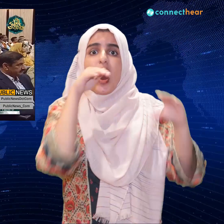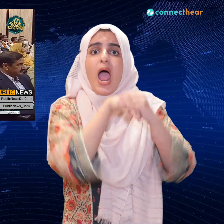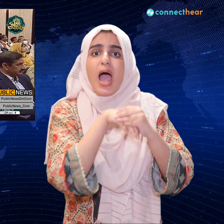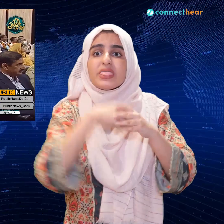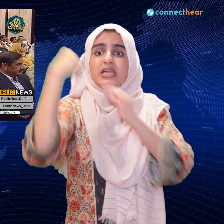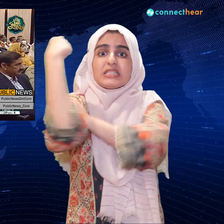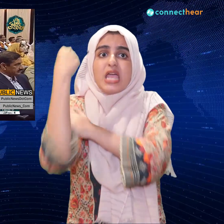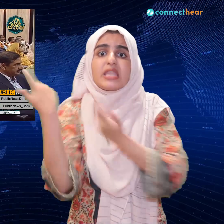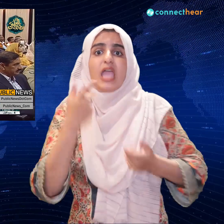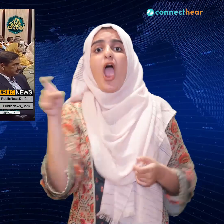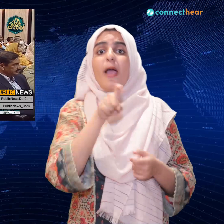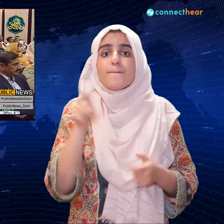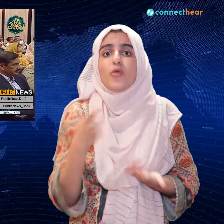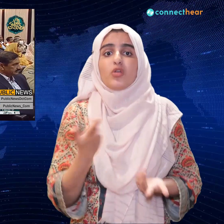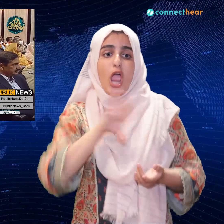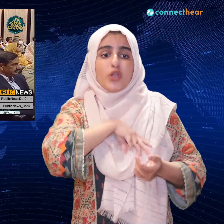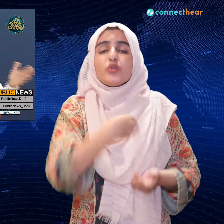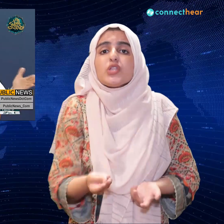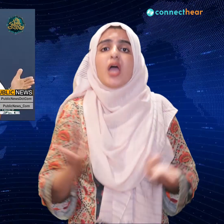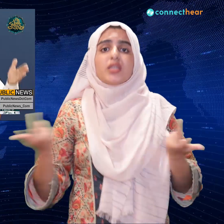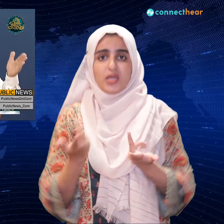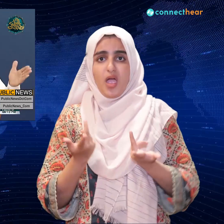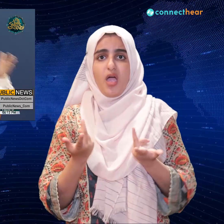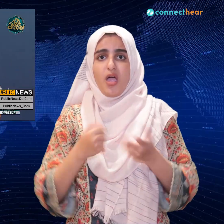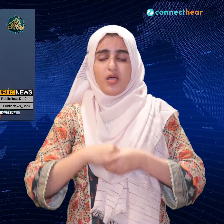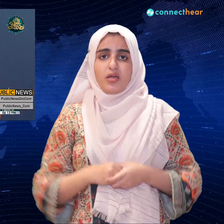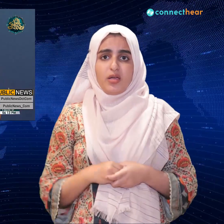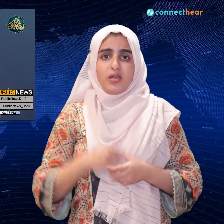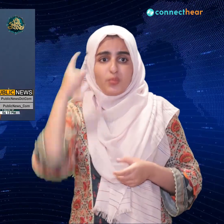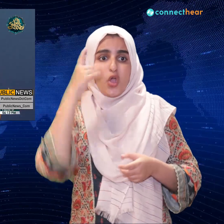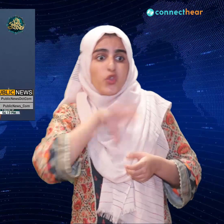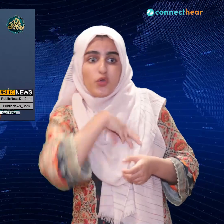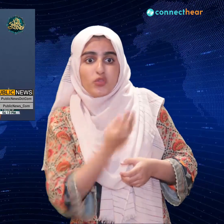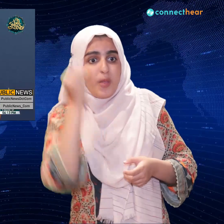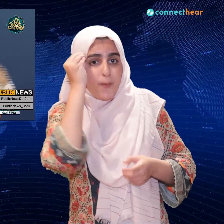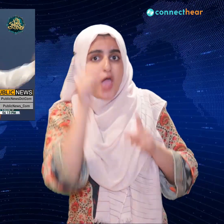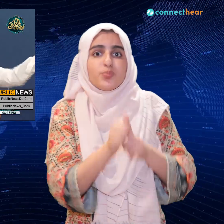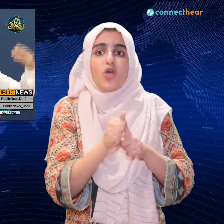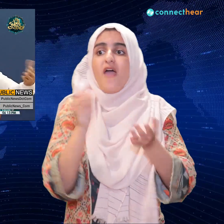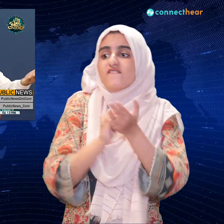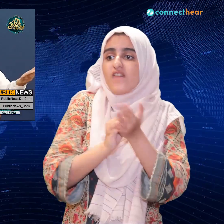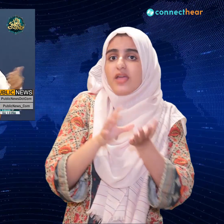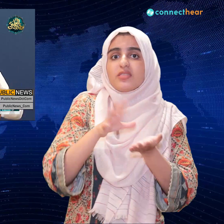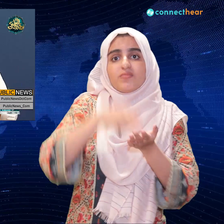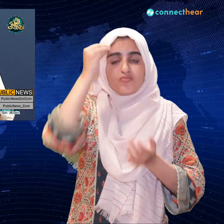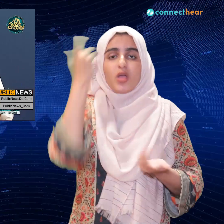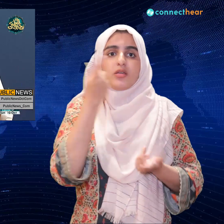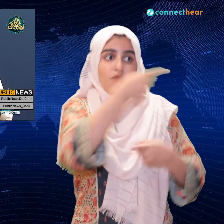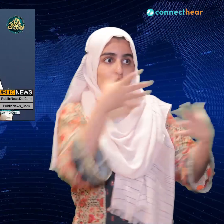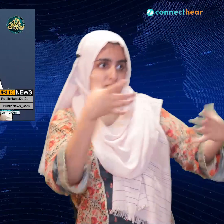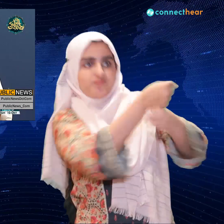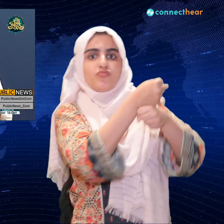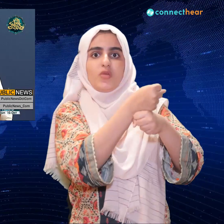کی اسٹرینتھ کیا ہے, ویکنس کیا ہے, کہ کیا وہ کیا نقصان کدھر پہنچائے گا, فائدہ کدھر پہنچائے گا. ان کی اچھی چیز ہے, مثلا ان کی